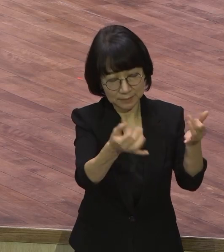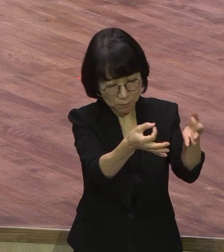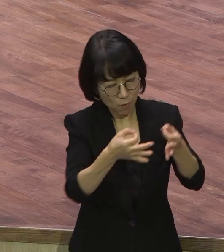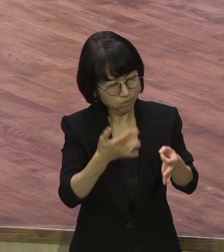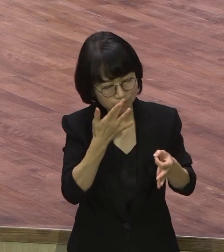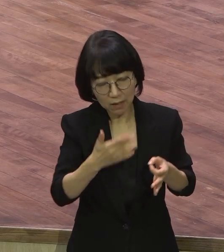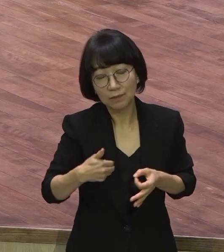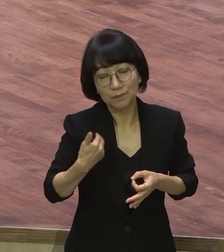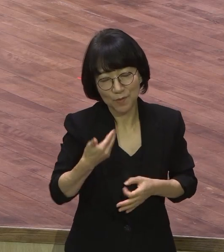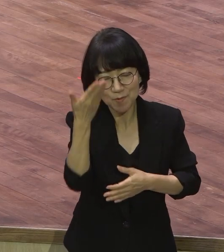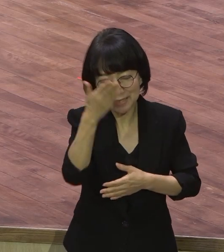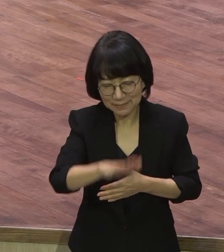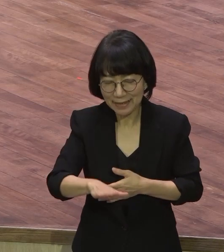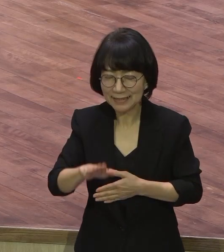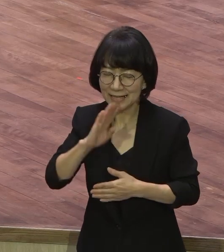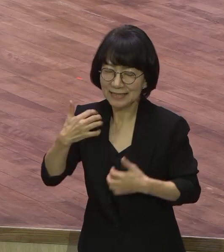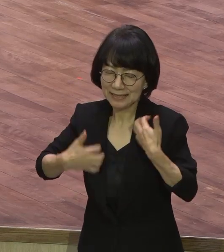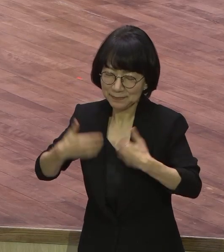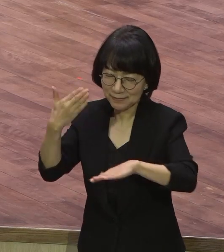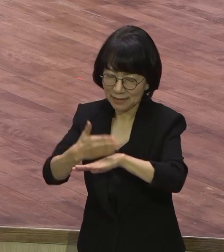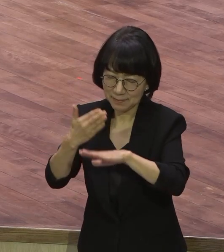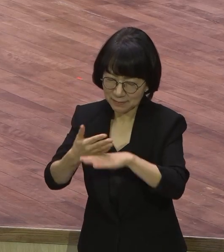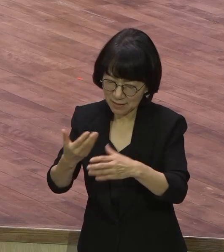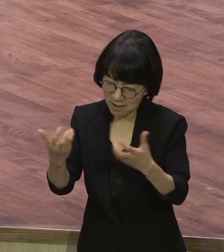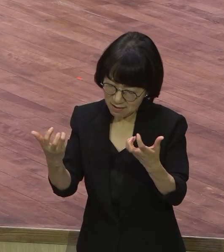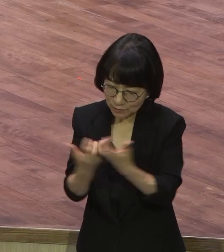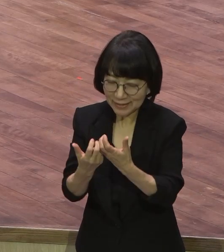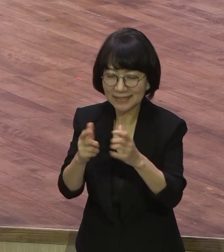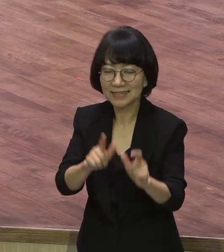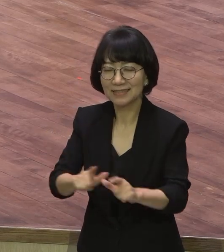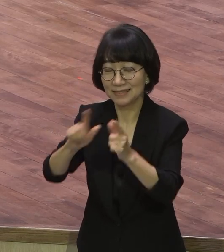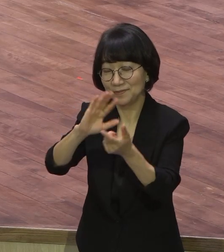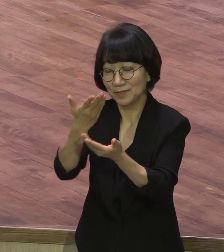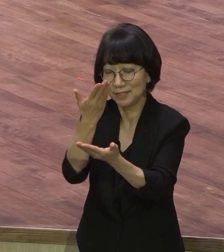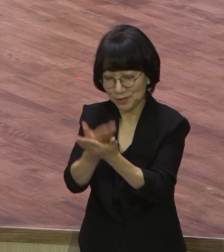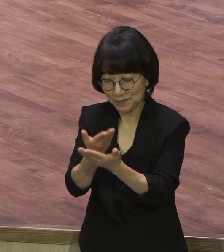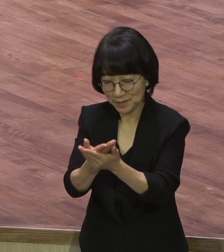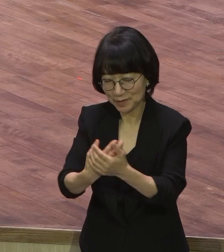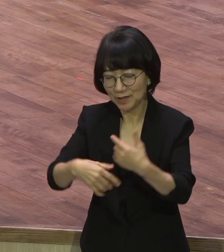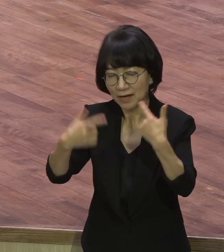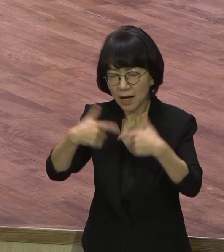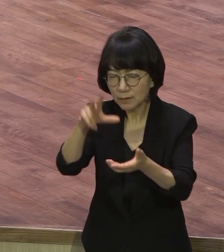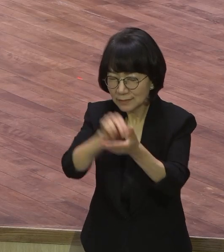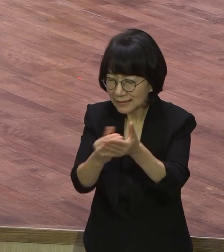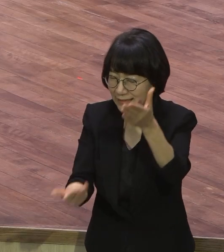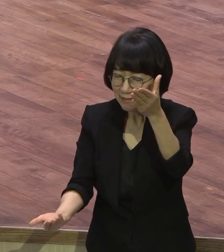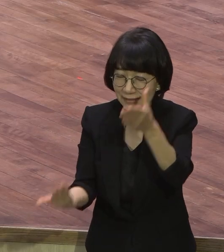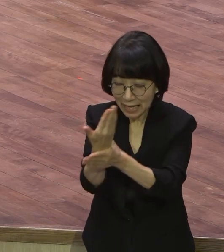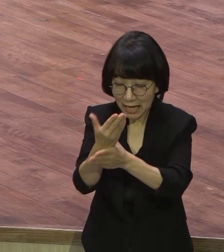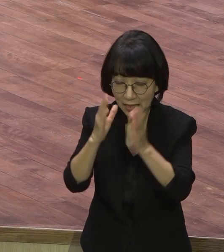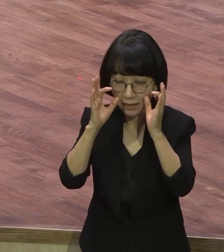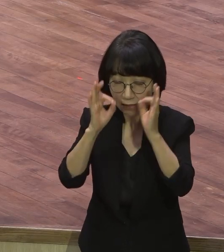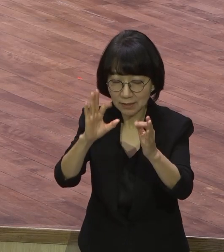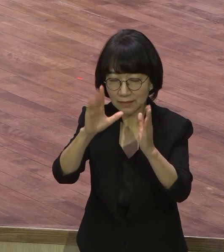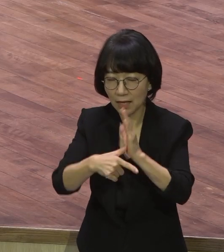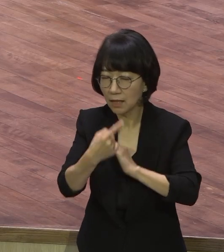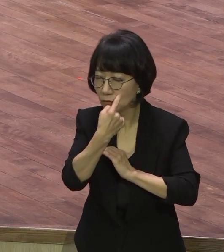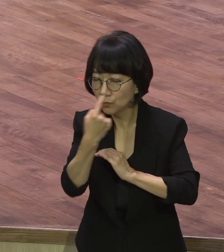찬감사가 넘치는 삶을 살려야 주옵사사. 모든 문제 사건을 보금적 시각으로 보는